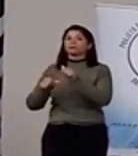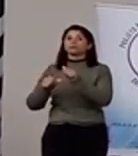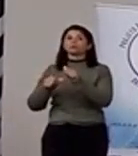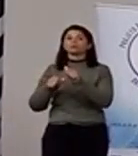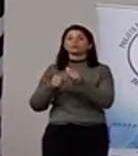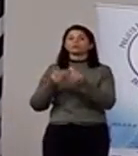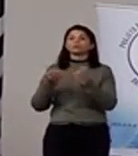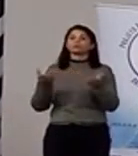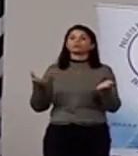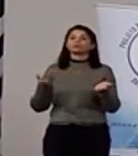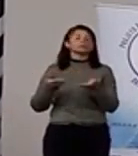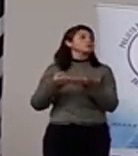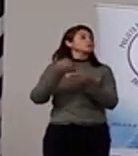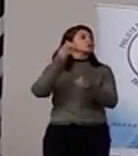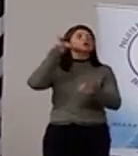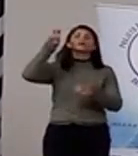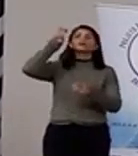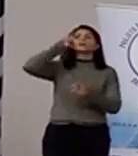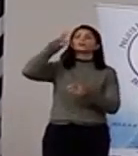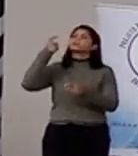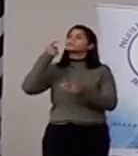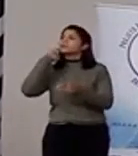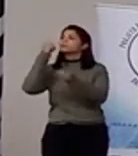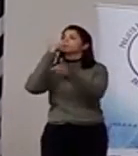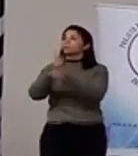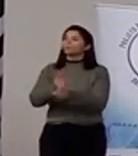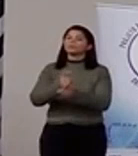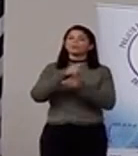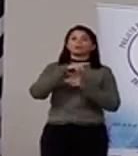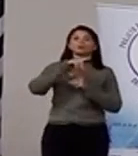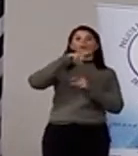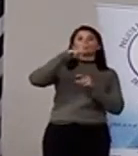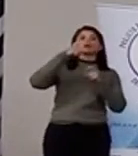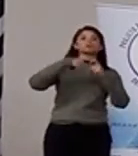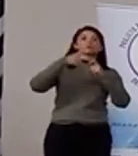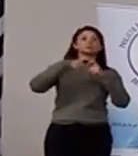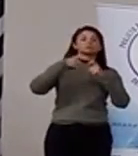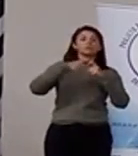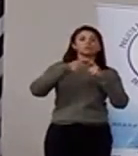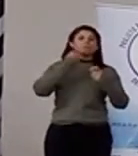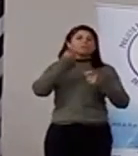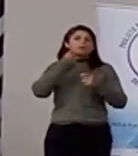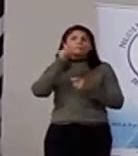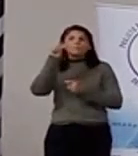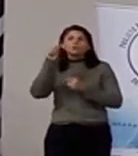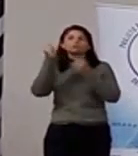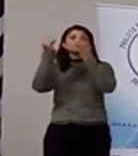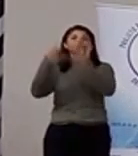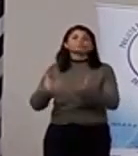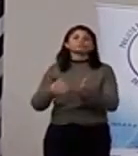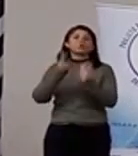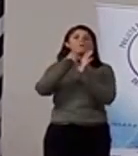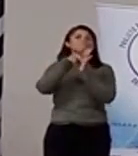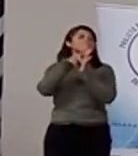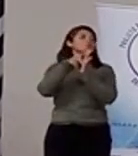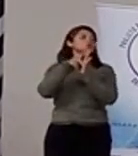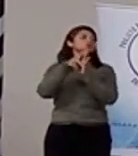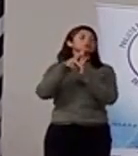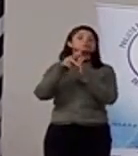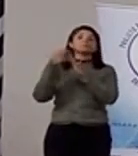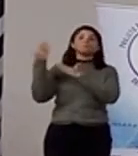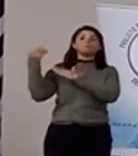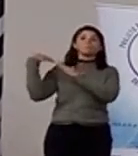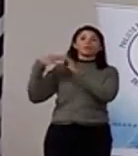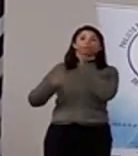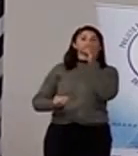né, agora quinta e sexta-feira, para falar um pouquinho mais do projeto. Mas quando o projeto foi aprovado, nós